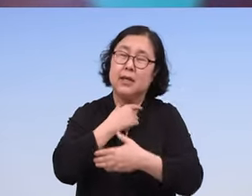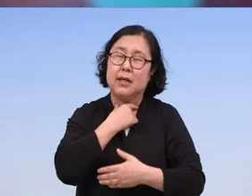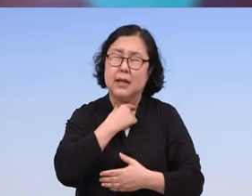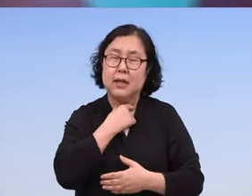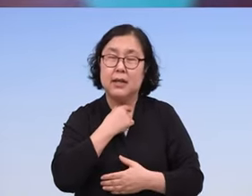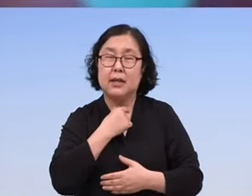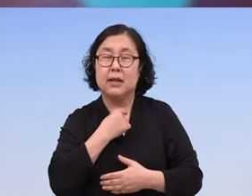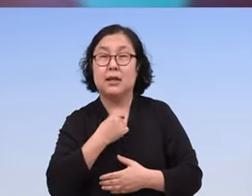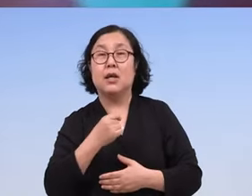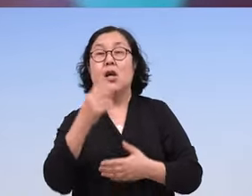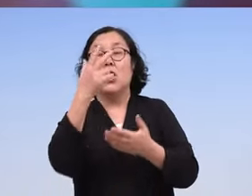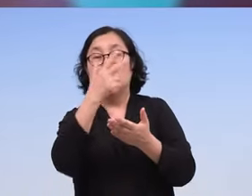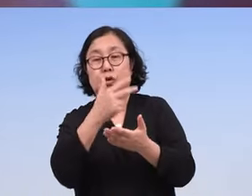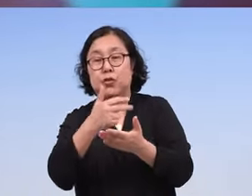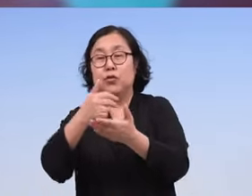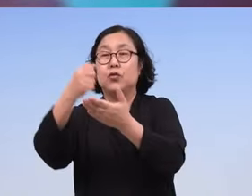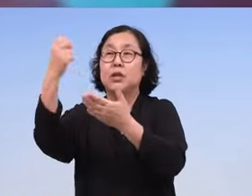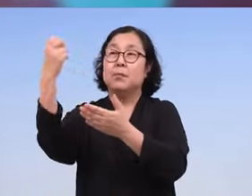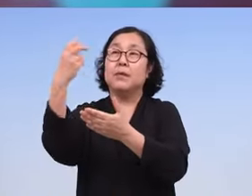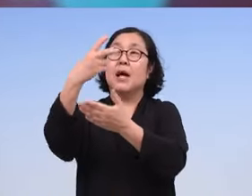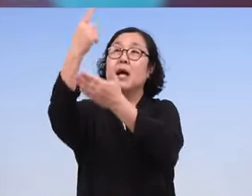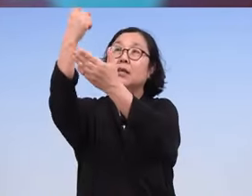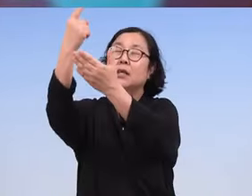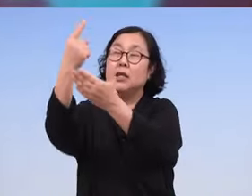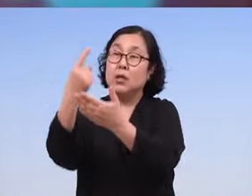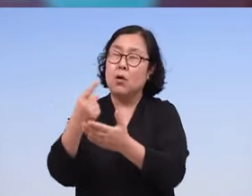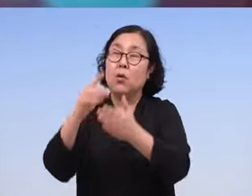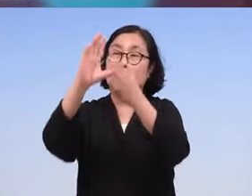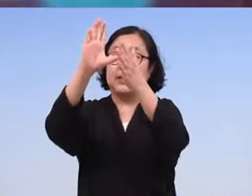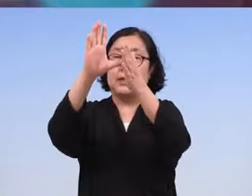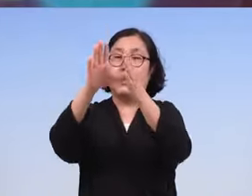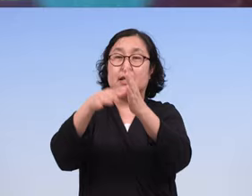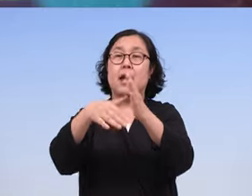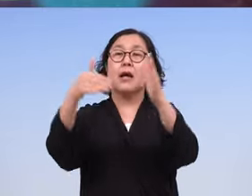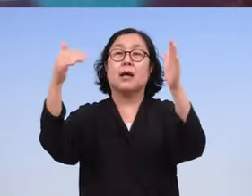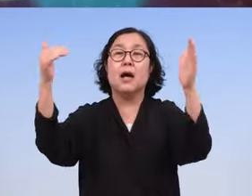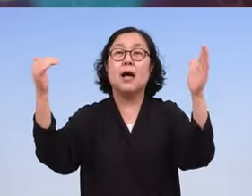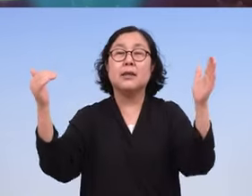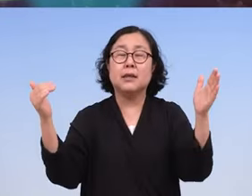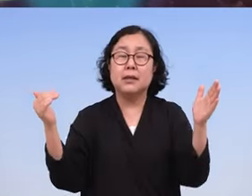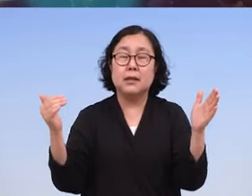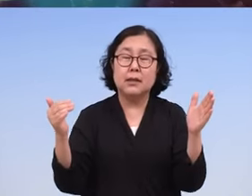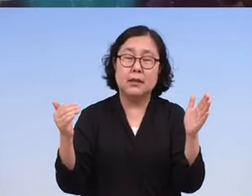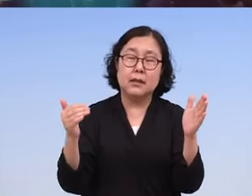우리가 사모합니다. 기대합니다. 주님 다시 오실 때까지